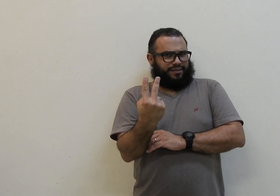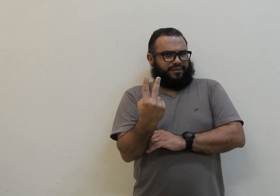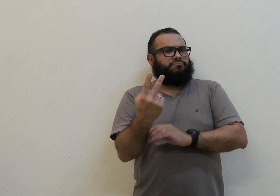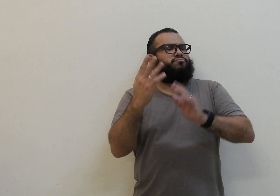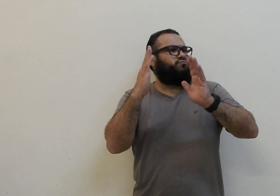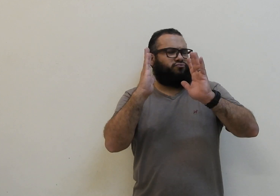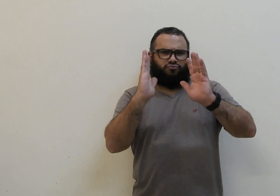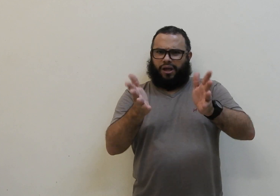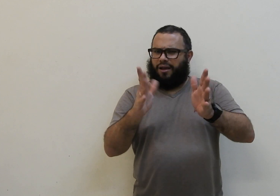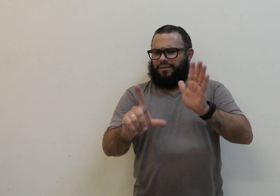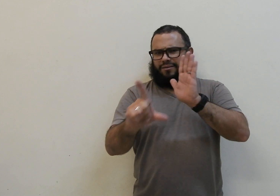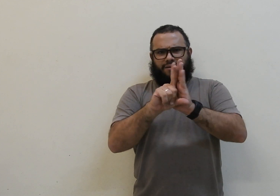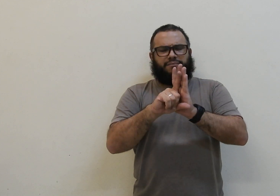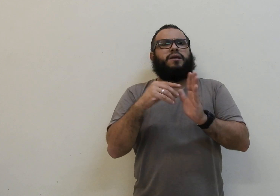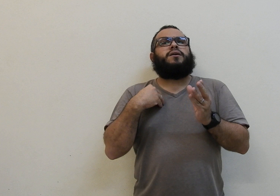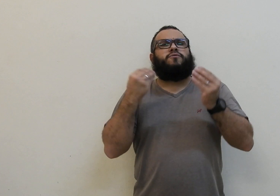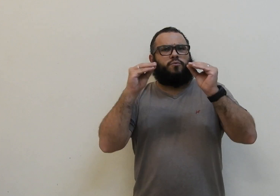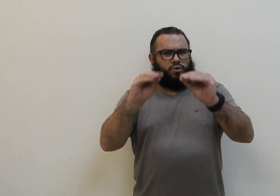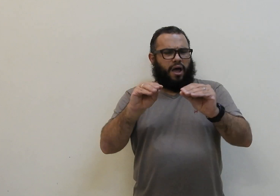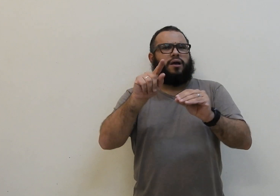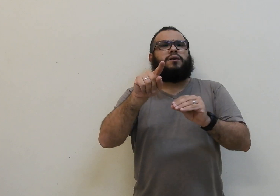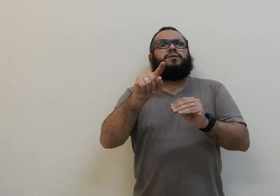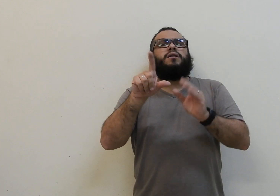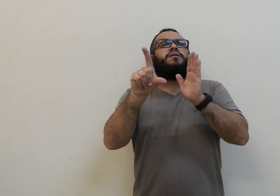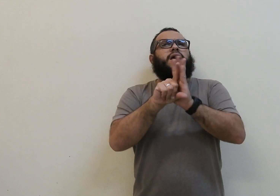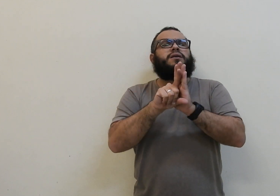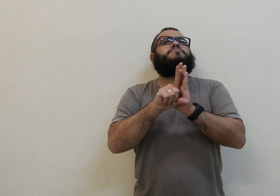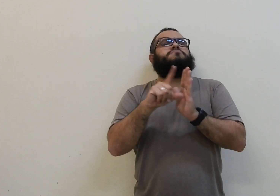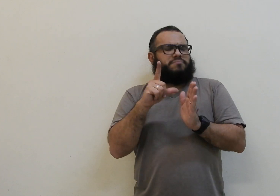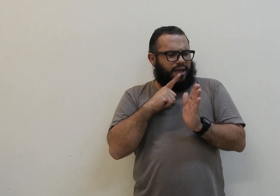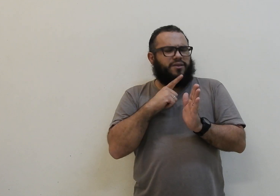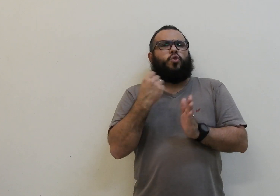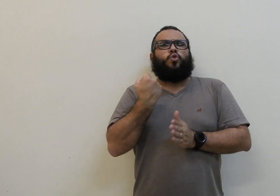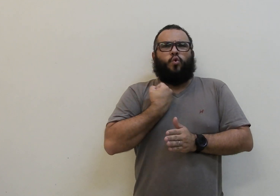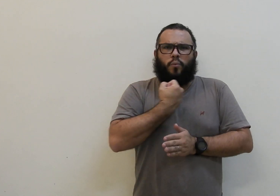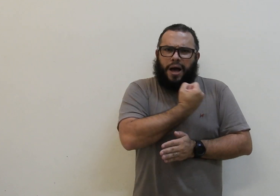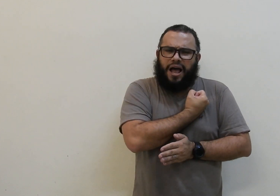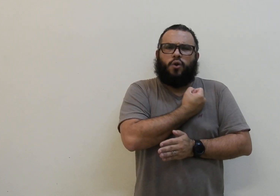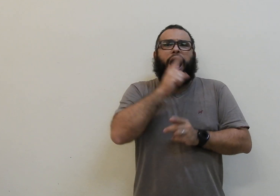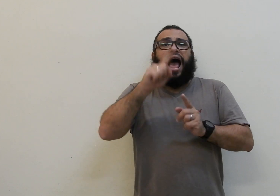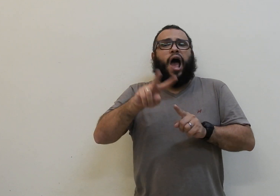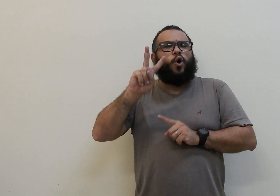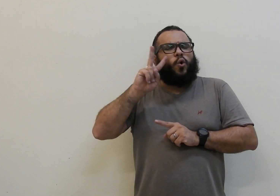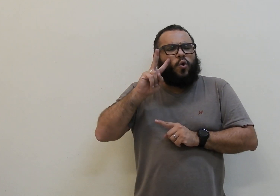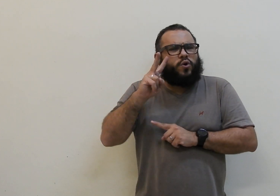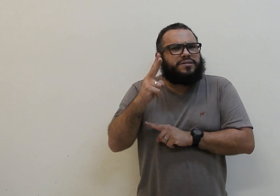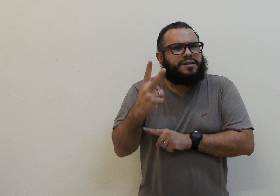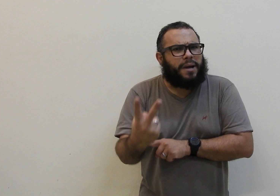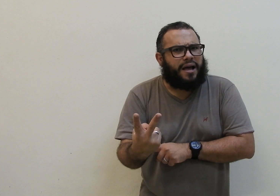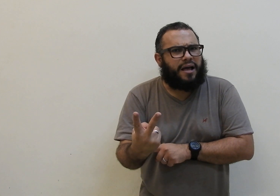de sinais, ela já é reconhecida no Brasil desde o ano de 2002. O número dessa lei também está